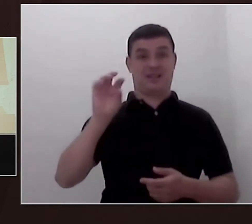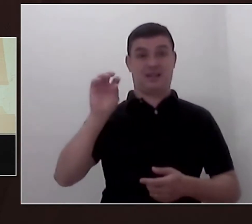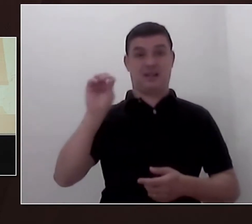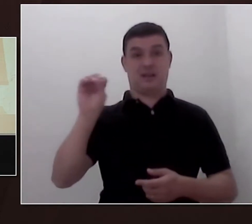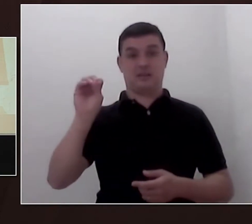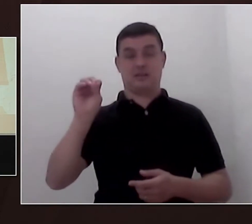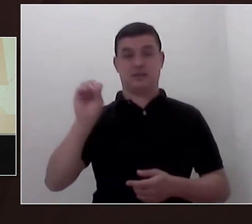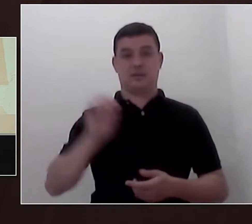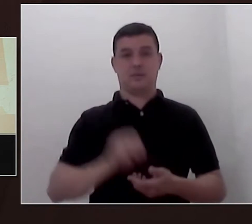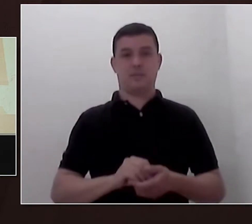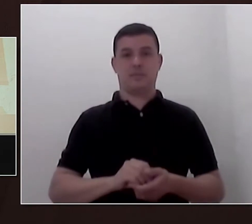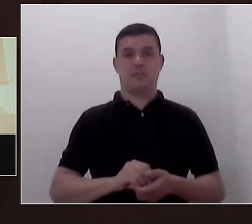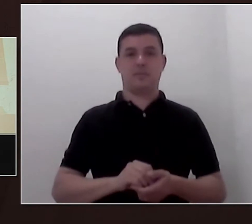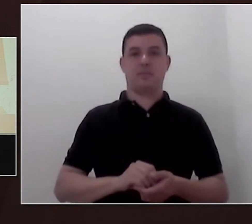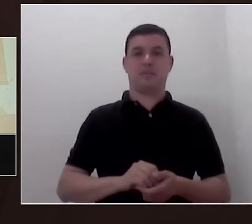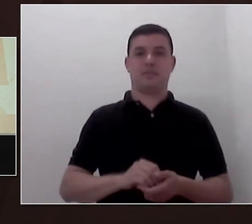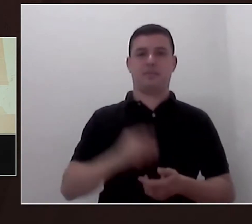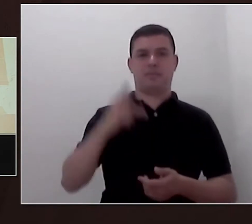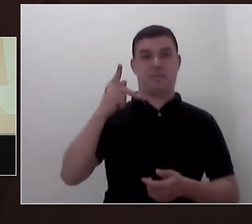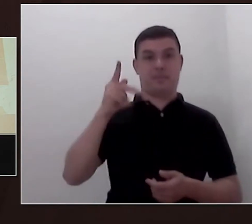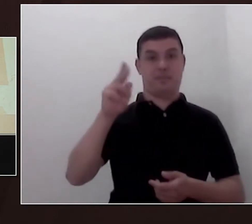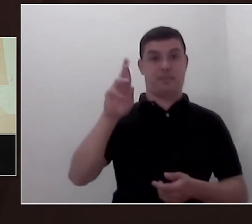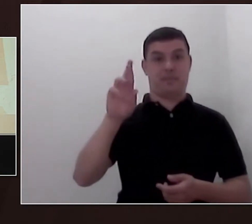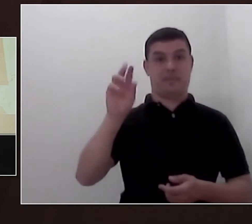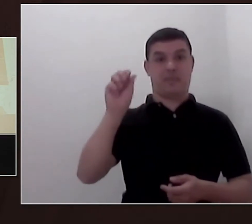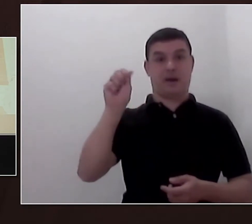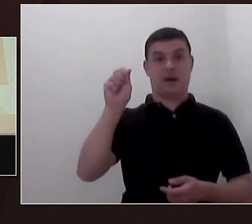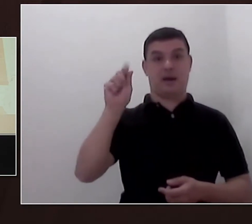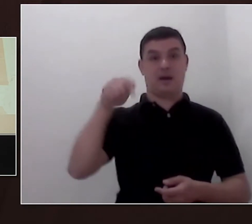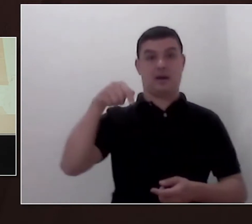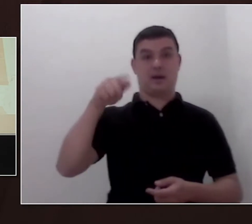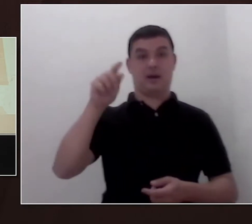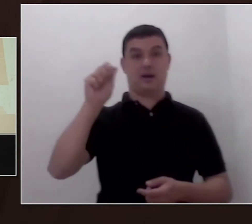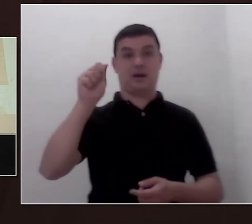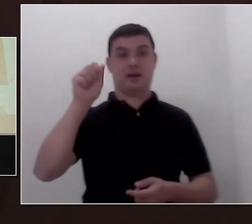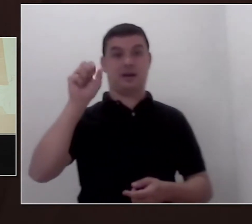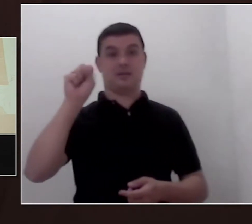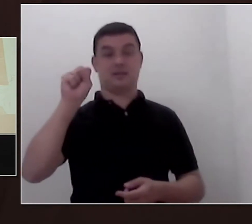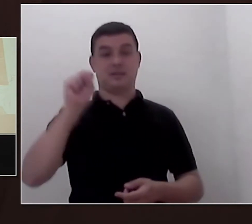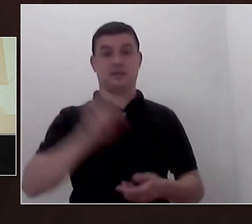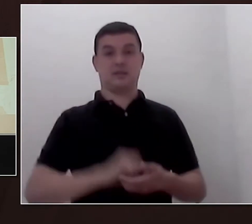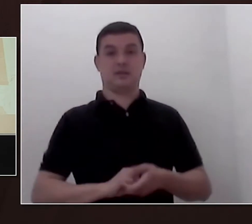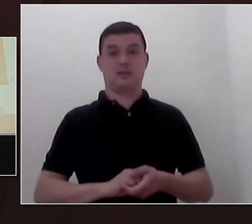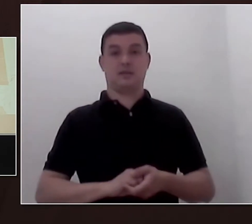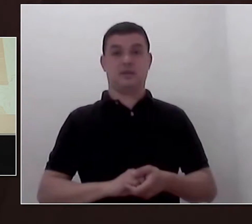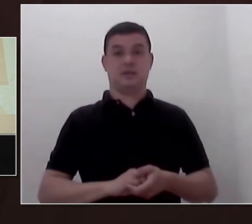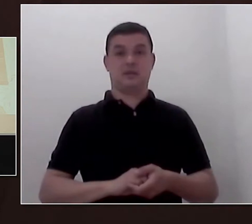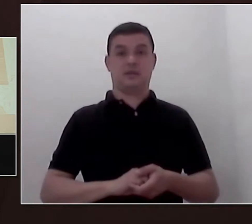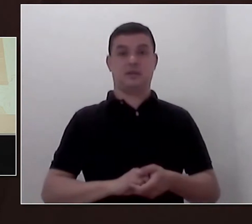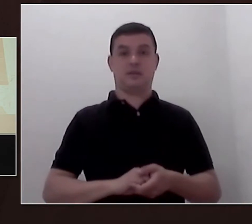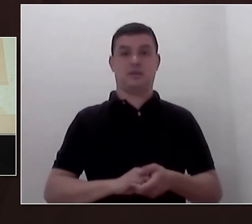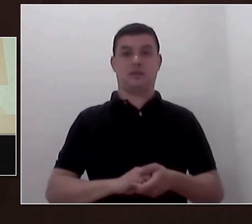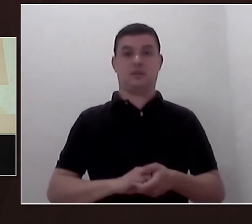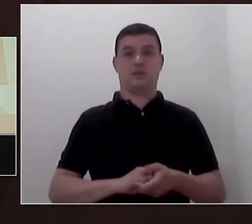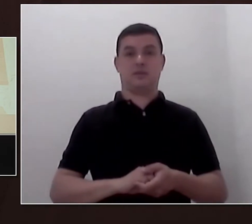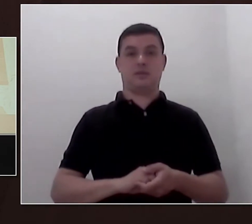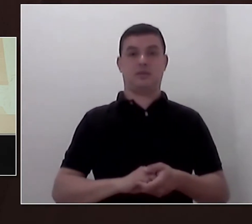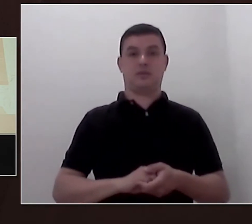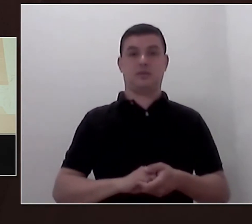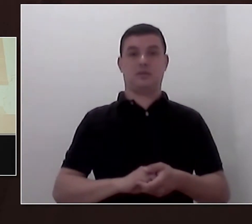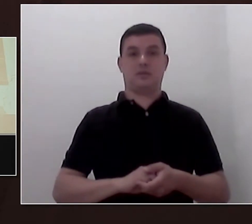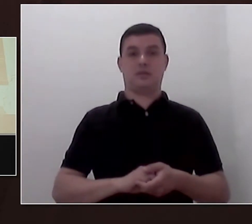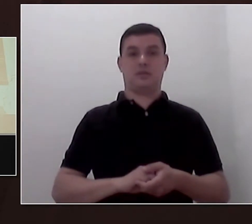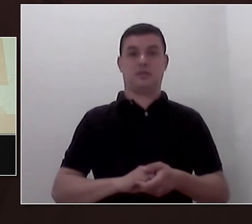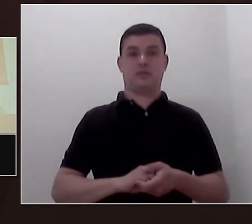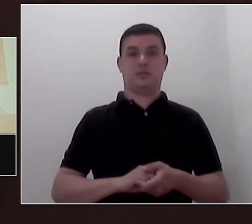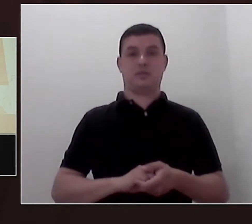que Moisés operava, os magos do Egito faziam mesmo. Não é isso não? Deixa eu dar uma olhada